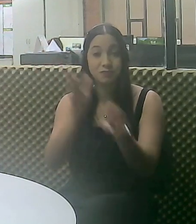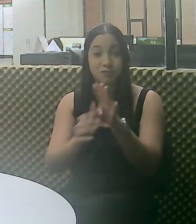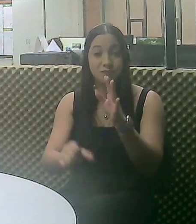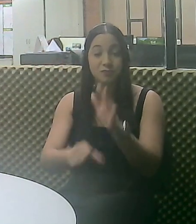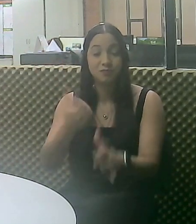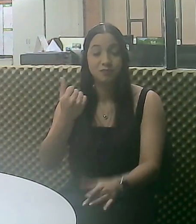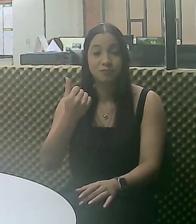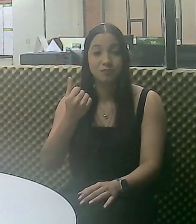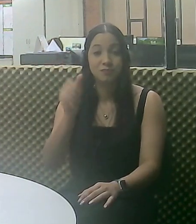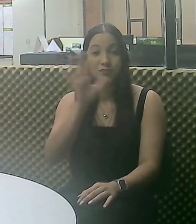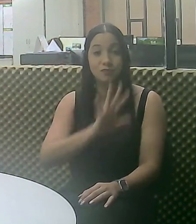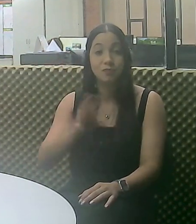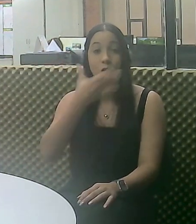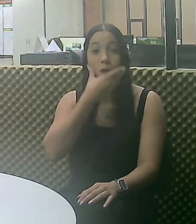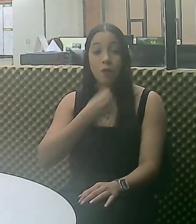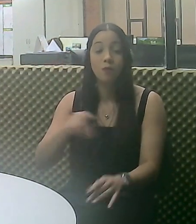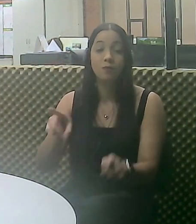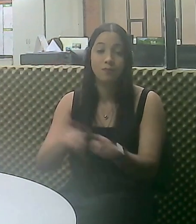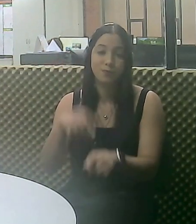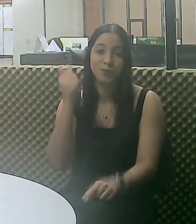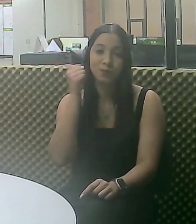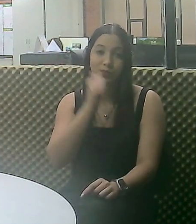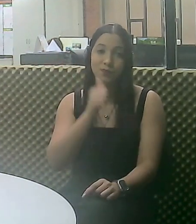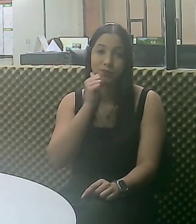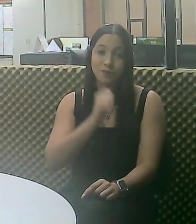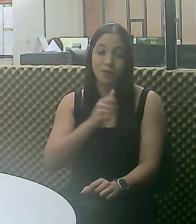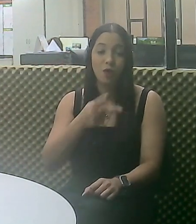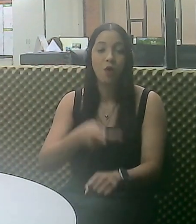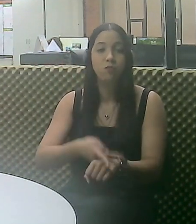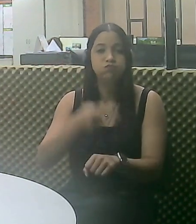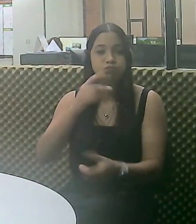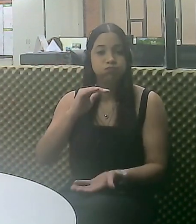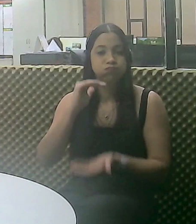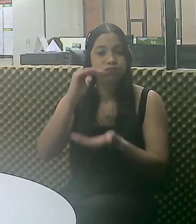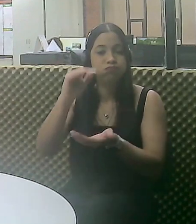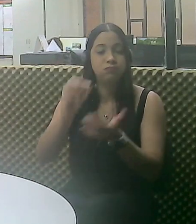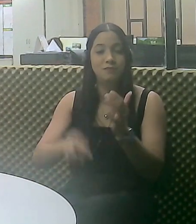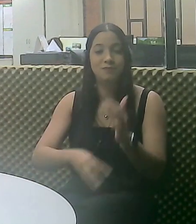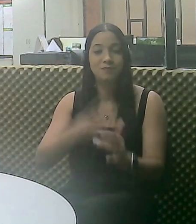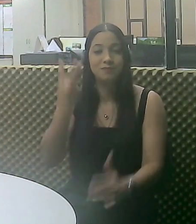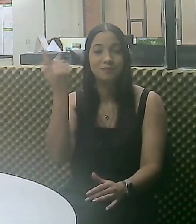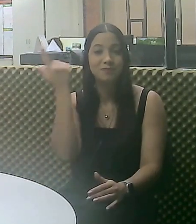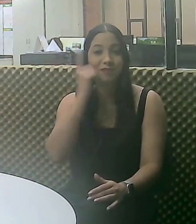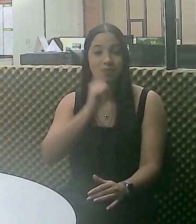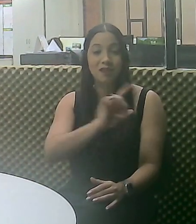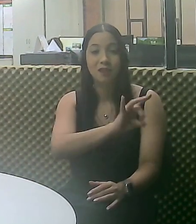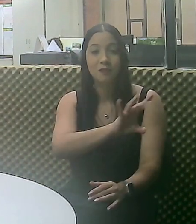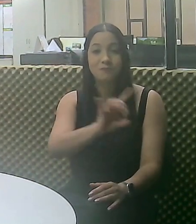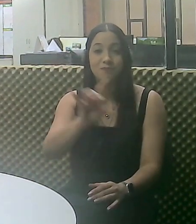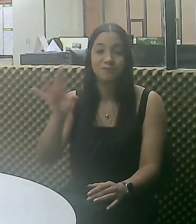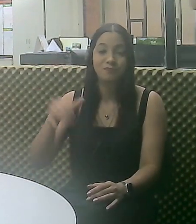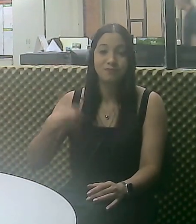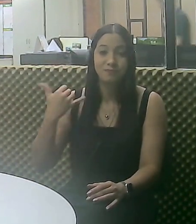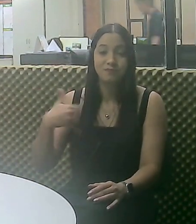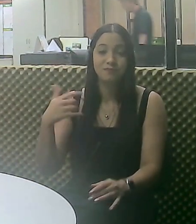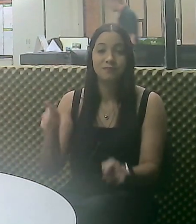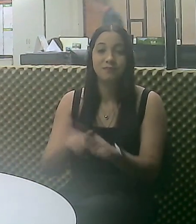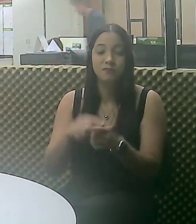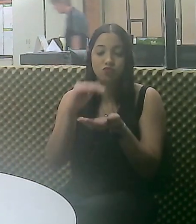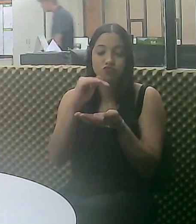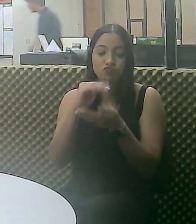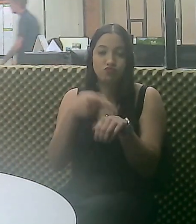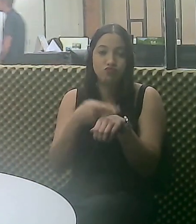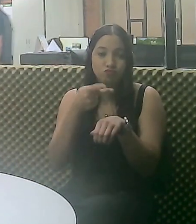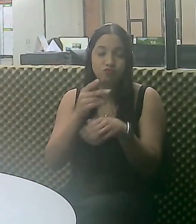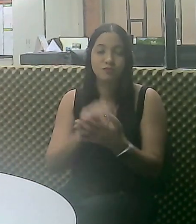nas categorias geral masculino e geral feminino com troféus e os 3 primeiros colocados de cada faixa etária com mini